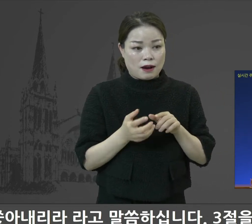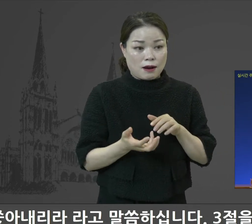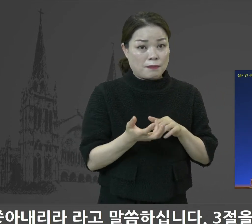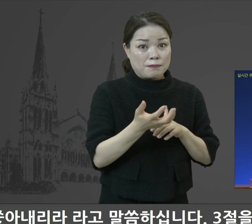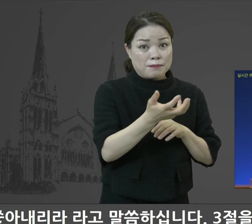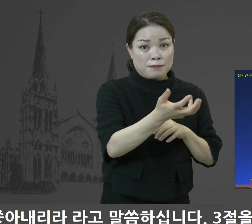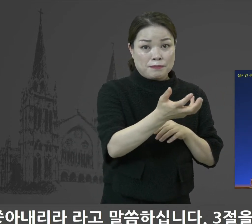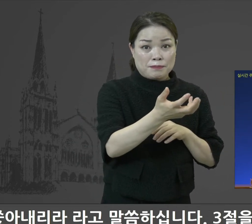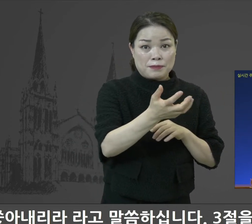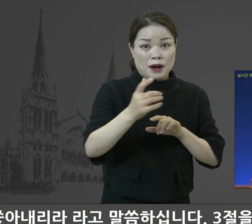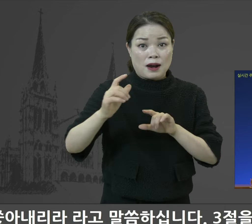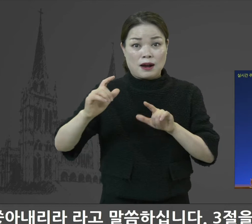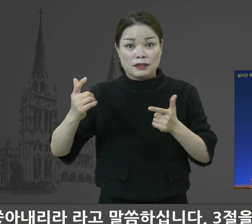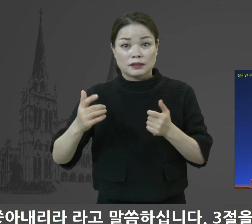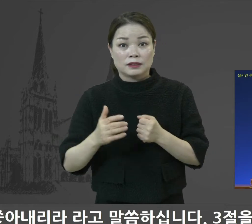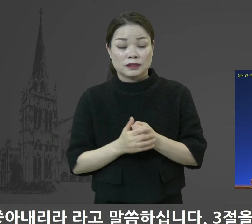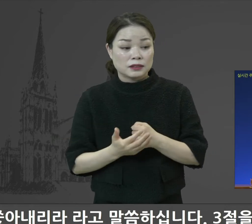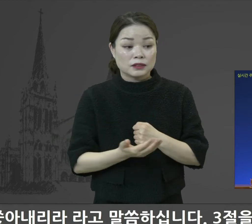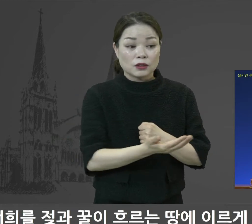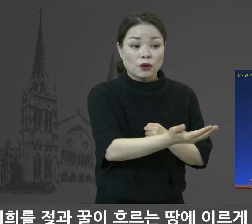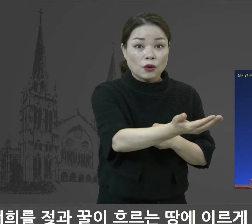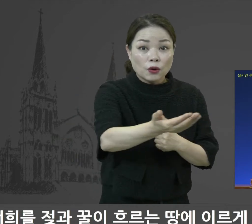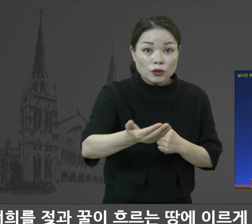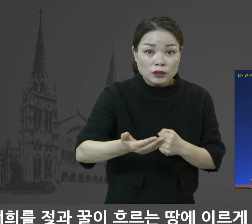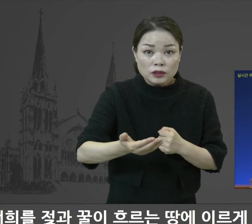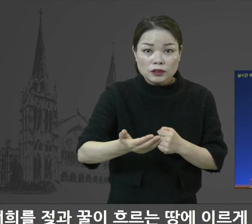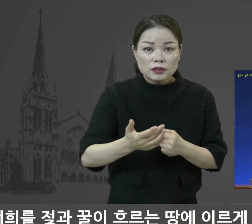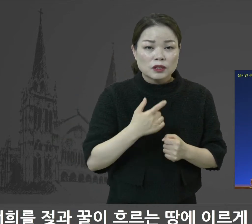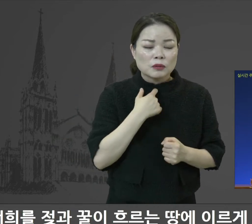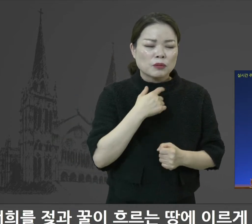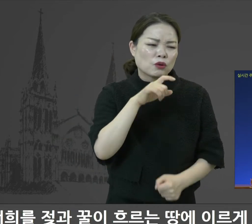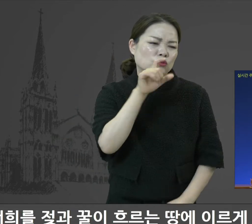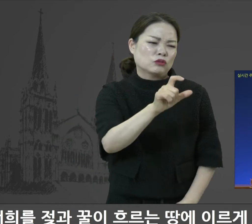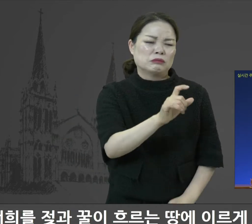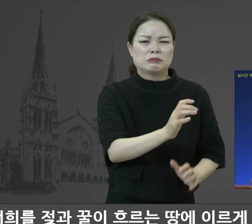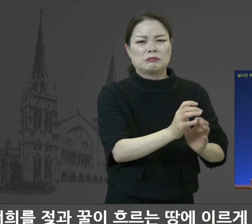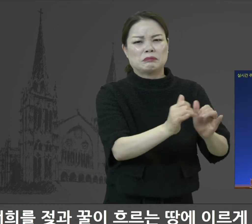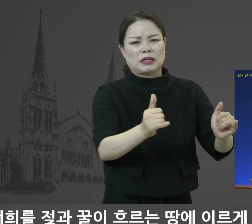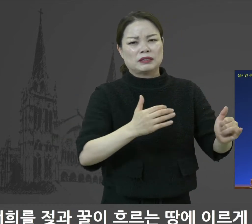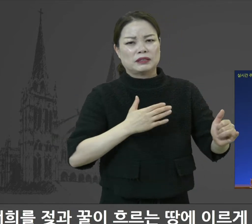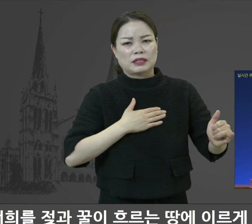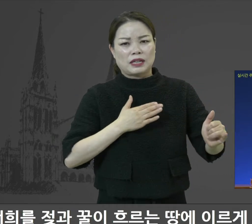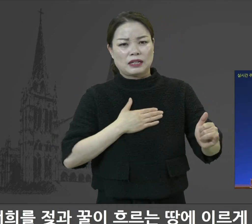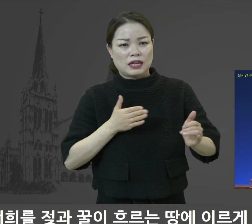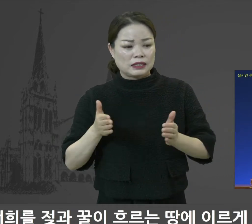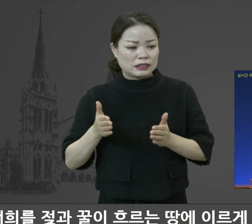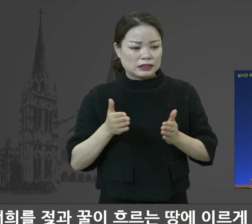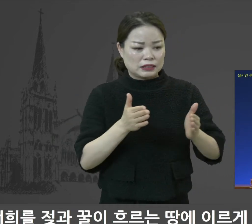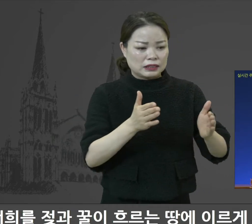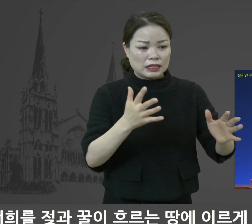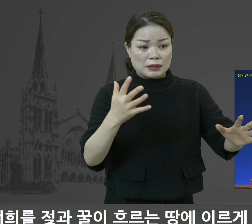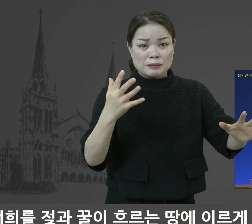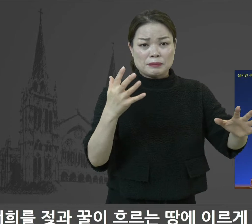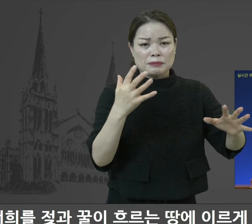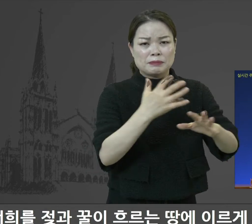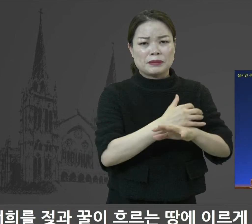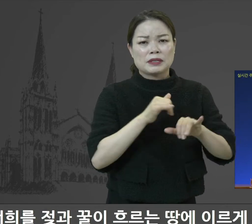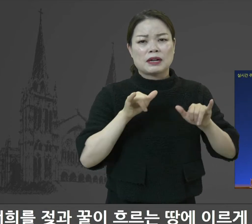올라가지 아니하리니 너희는 목이 곧은 백성인즉 내가 길에서 너희를